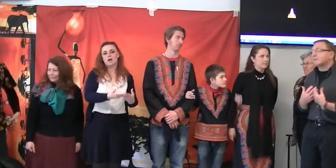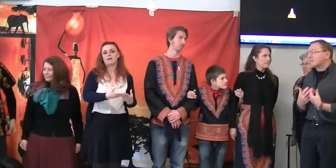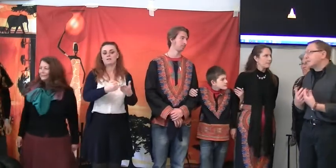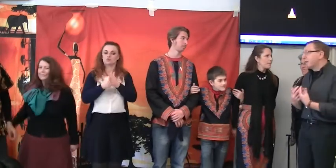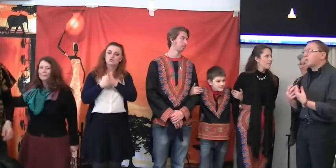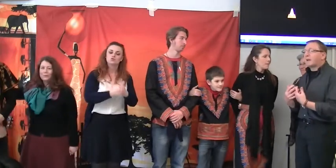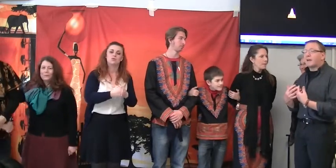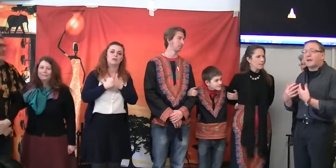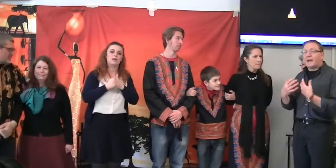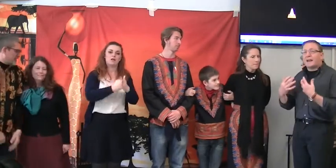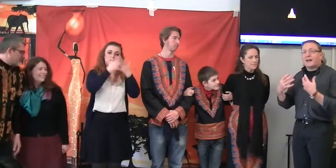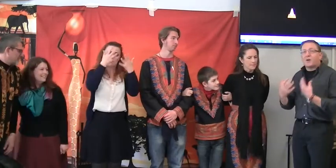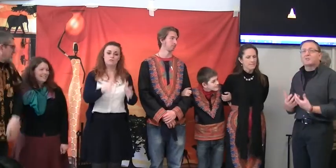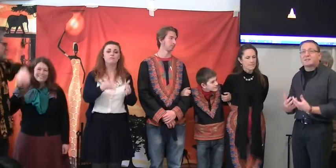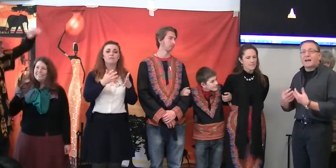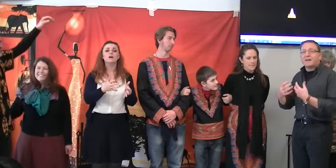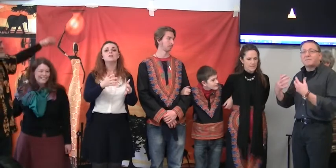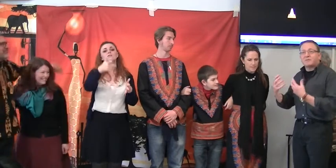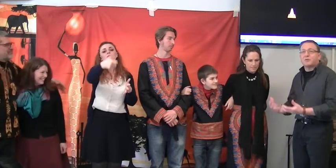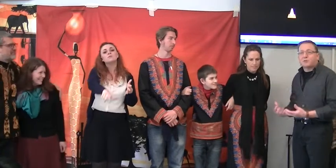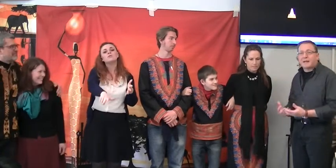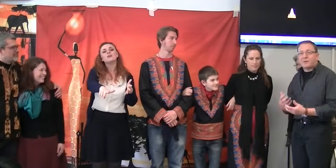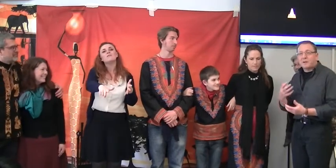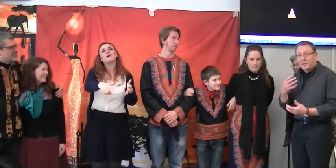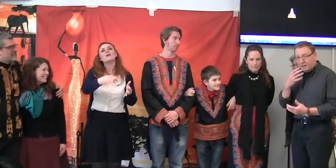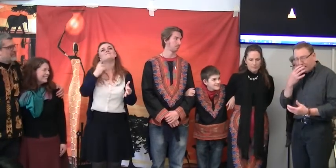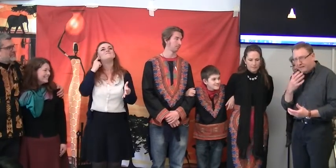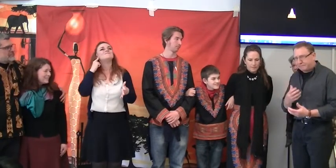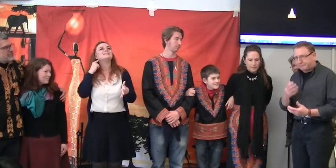ci sentivamo che era la nostra missione, era